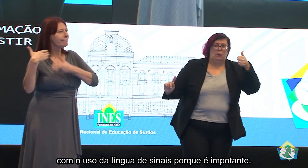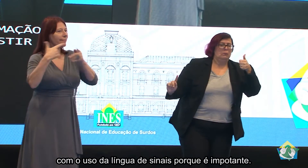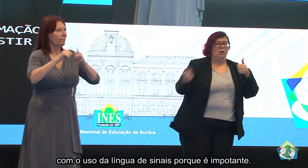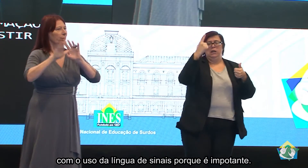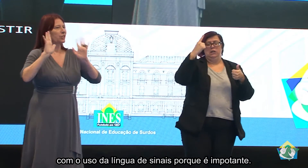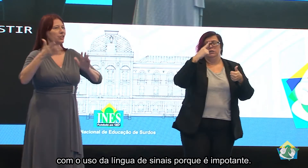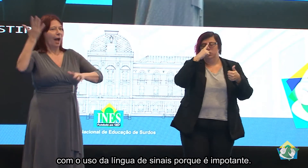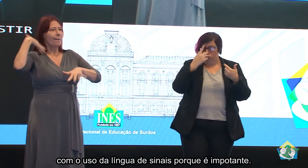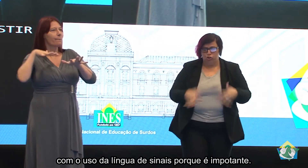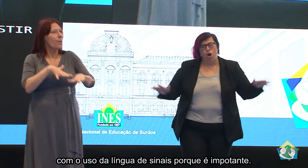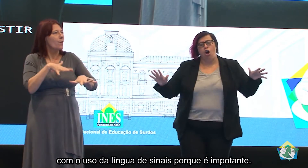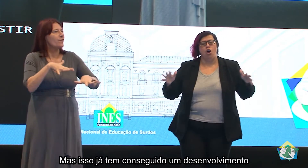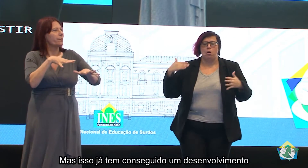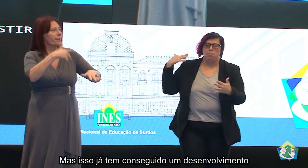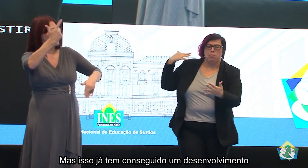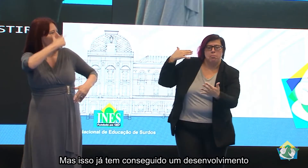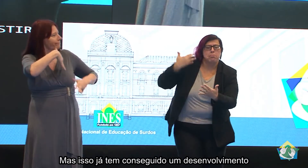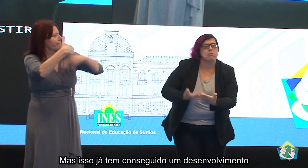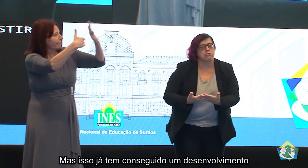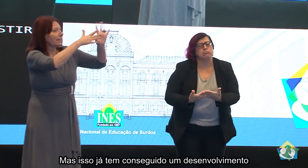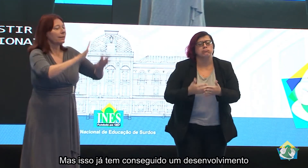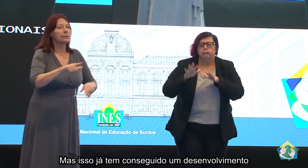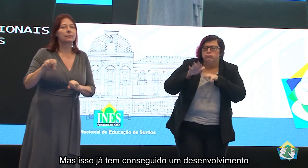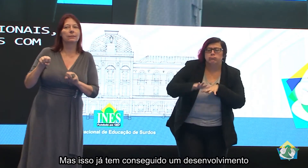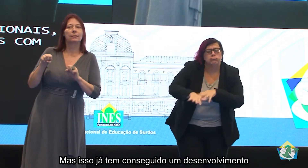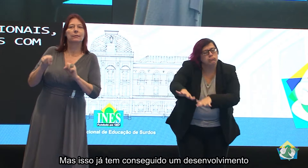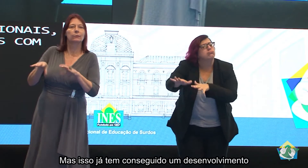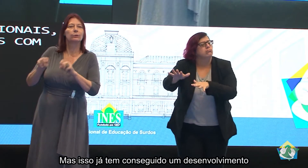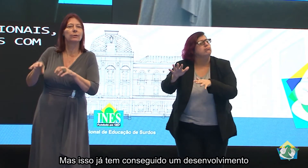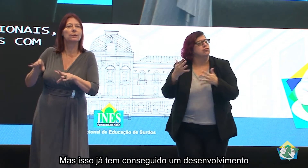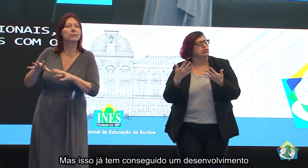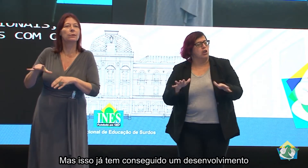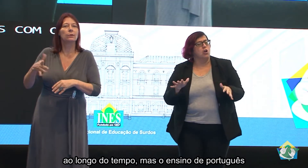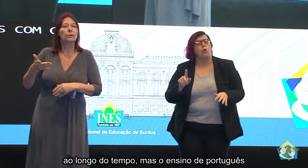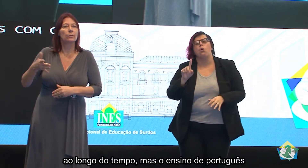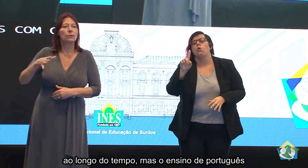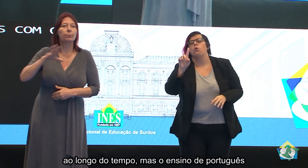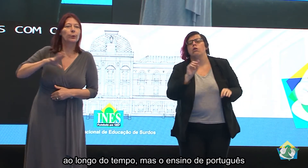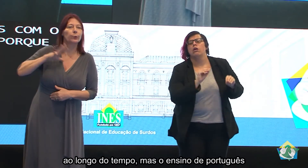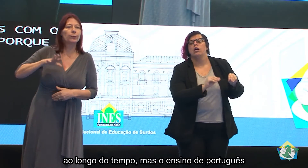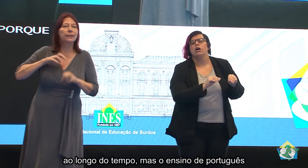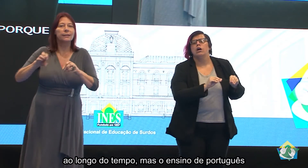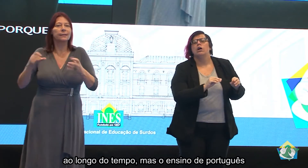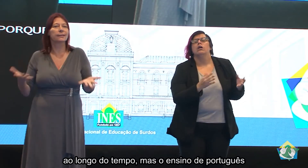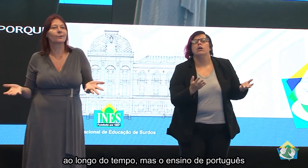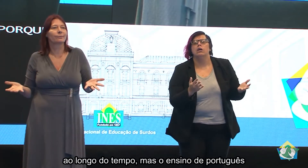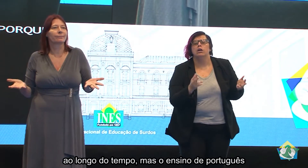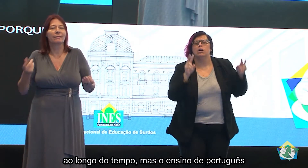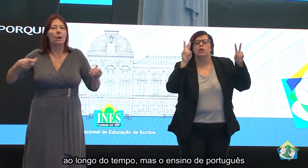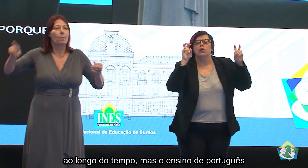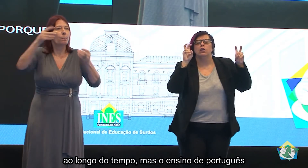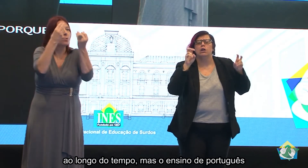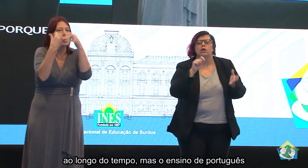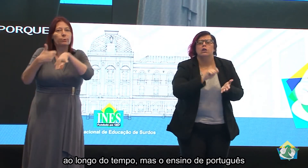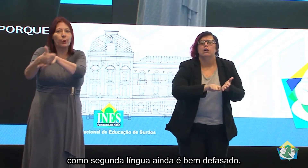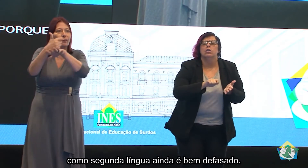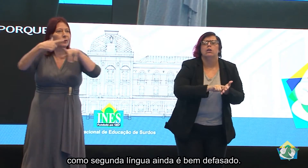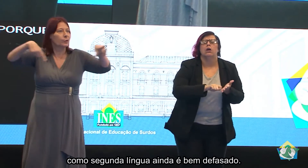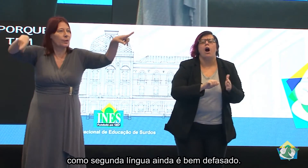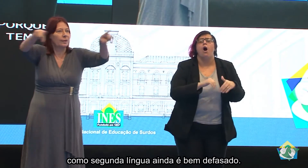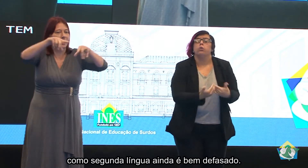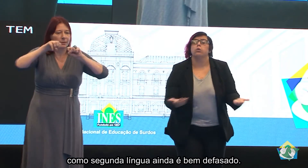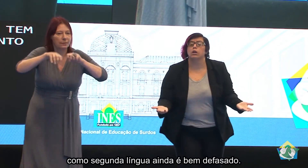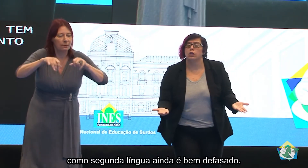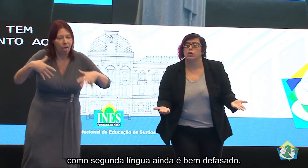língua de sinais porque é importante, mas isso já tem conseguido um desenvolvimento ao longo do tempo, mas o ensino de português